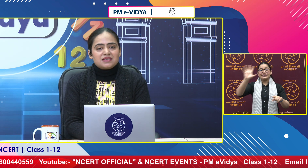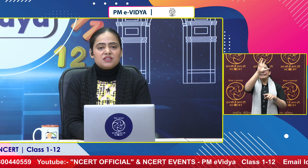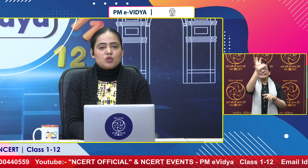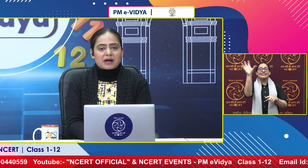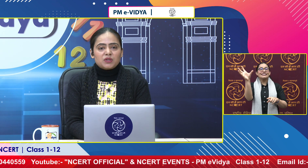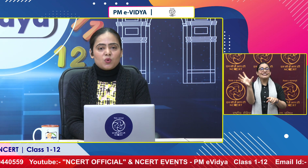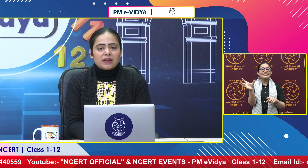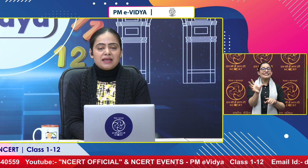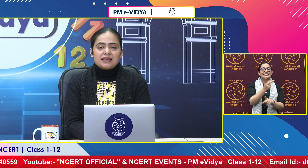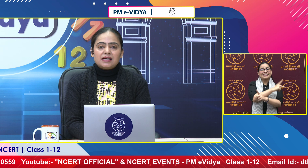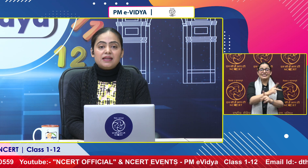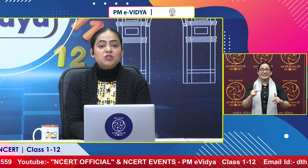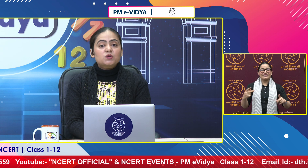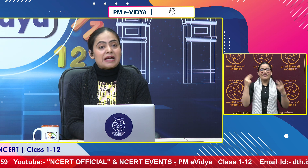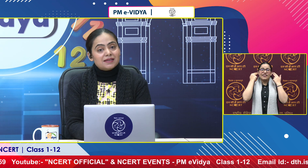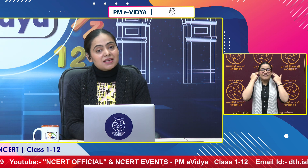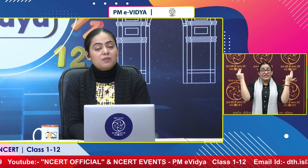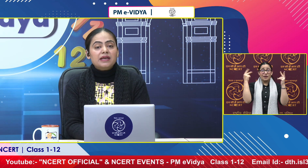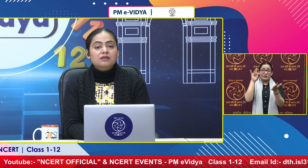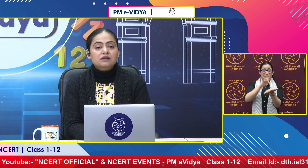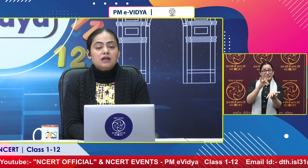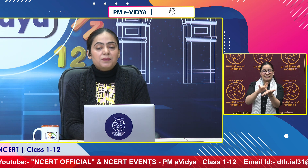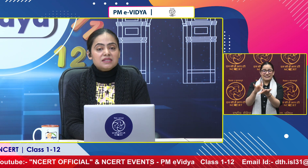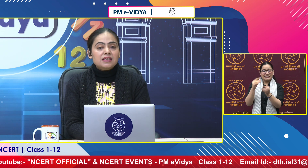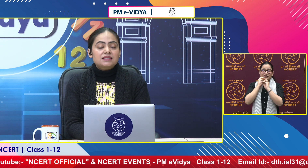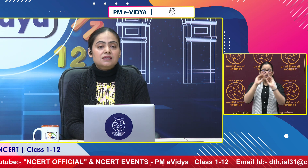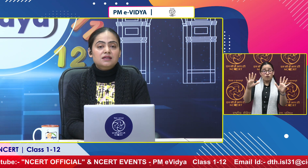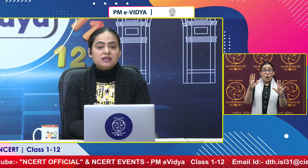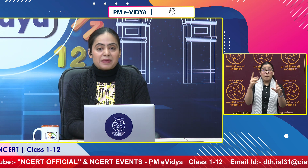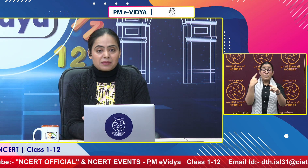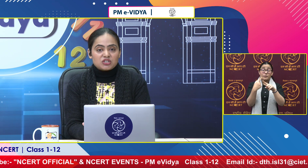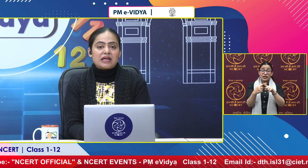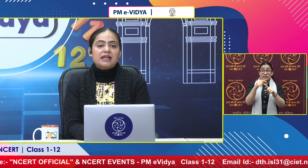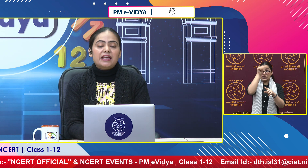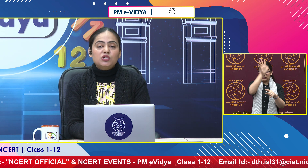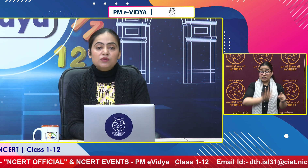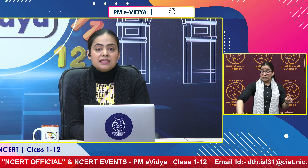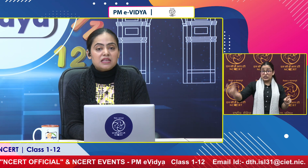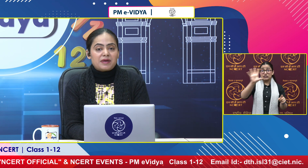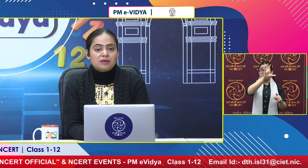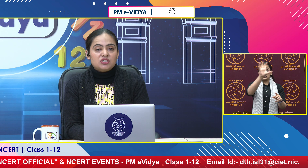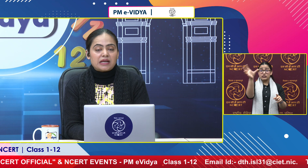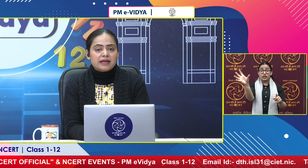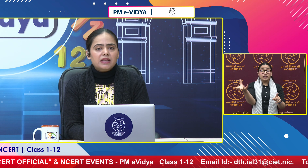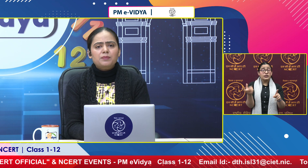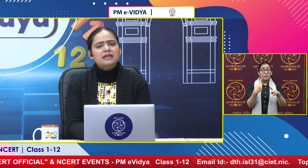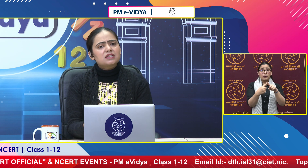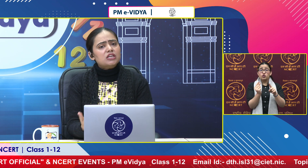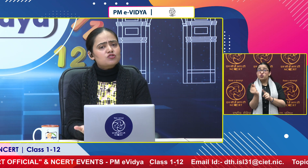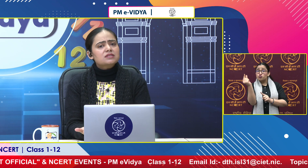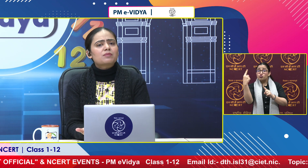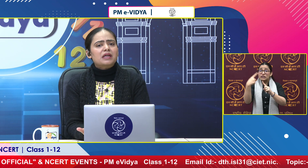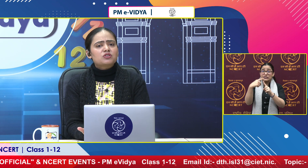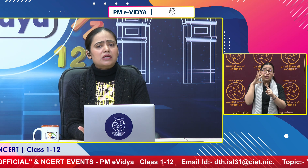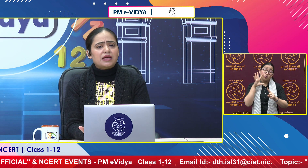फेमस प्लेसेस की तो बात हो गई, लेकिन अगर इन टोटलिटी हमें अपनी स्टेट के बारे में जानना है, यूटीज़ के बारे में जानना है, या फिर